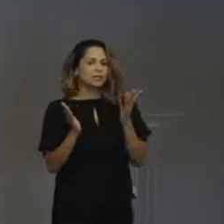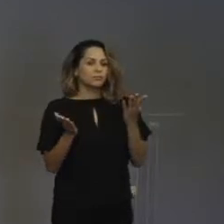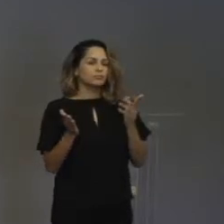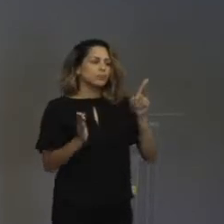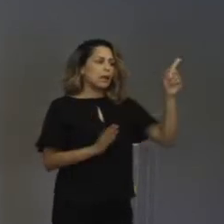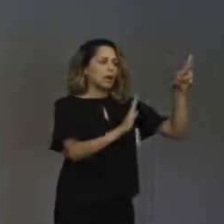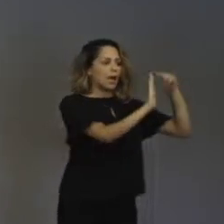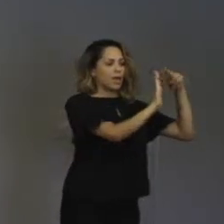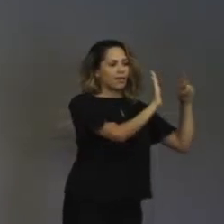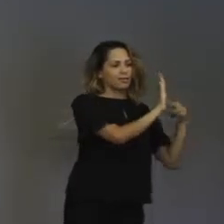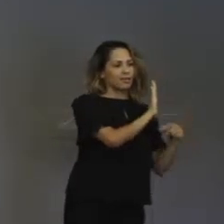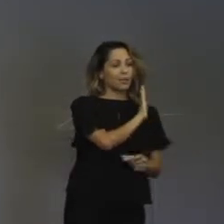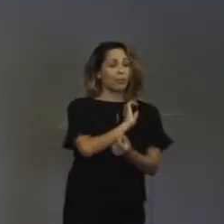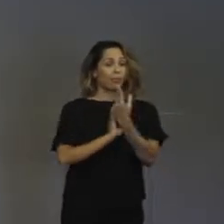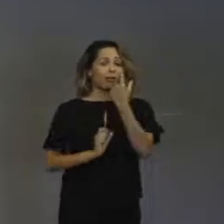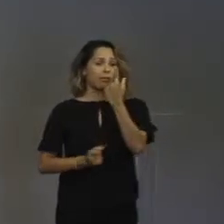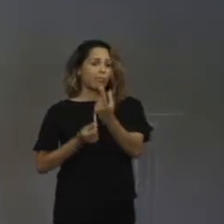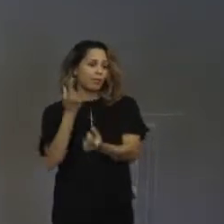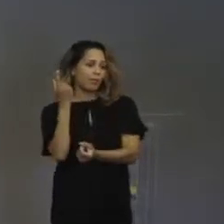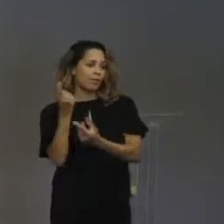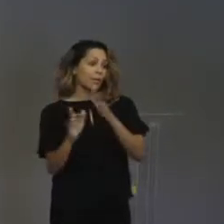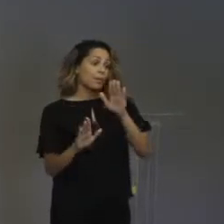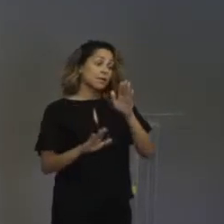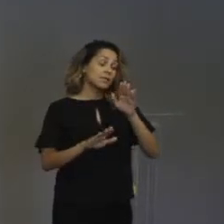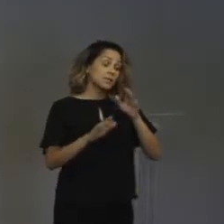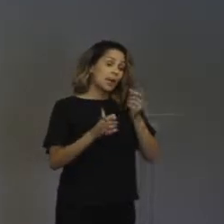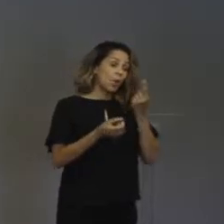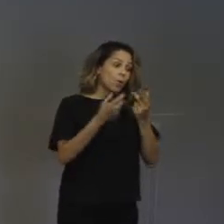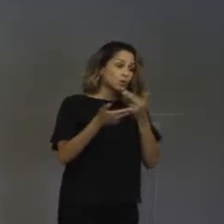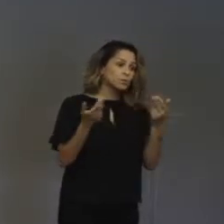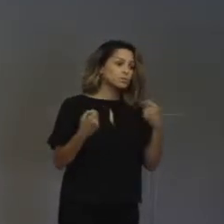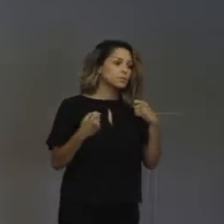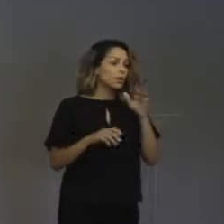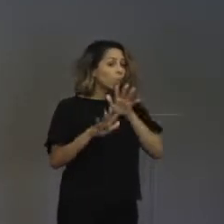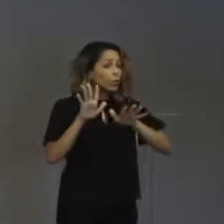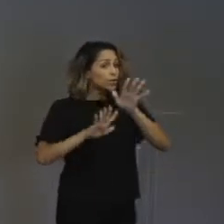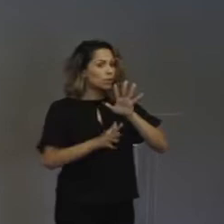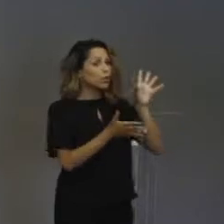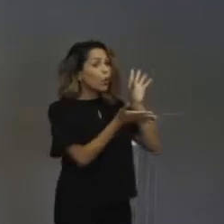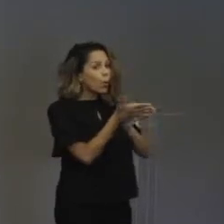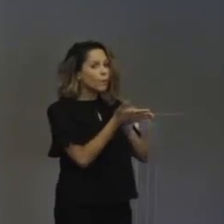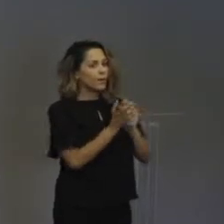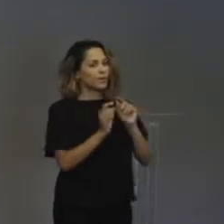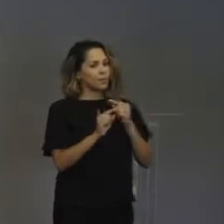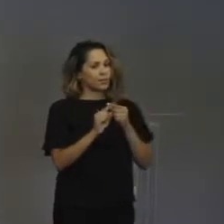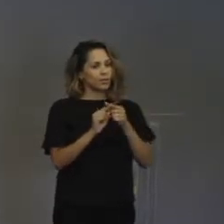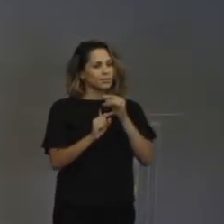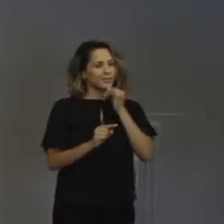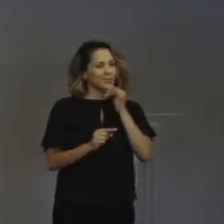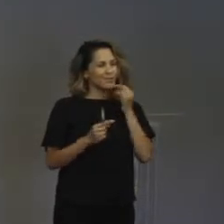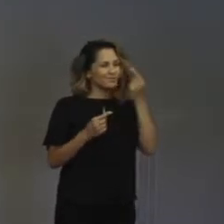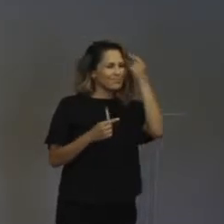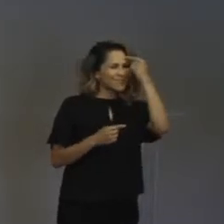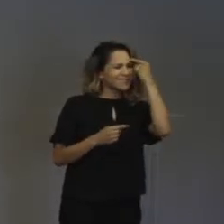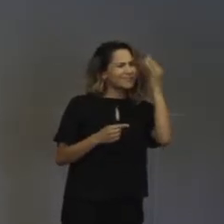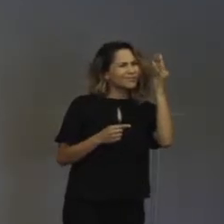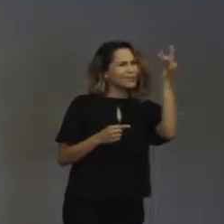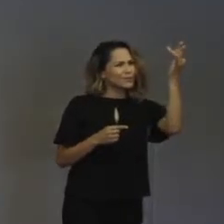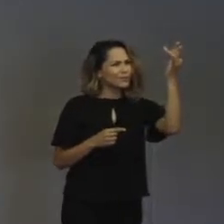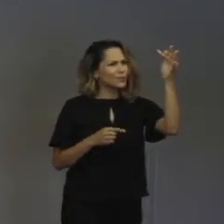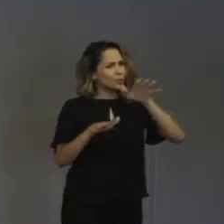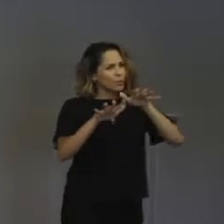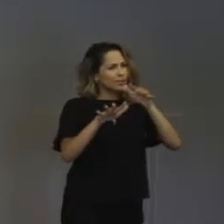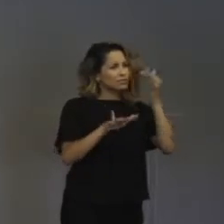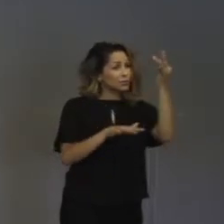a gente tem que tomar cuidado em copiar, e até a gente volta àquela coisa de cidade do futuro. Eu tenho um problema com o conceito de cidade do futuro, que o futuro é aquilo que a gente constrói,